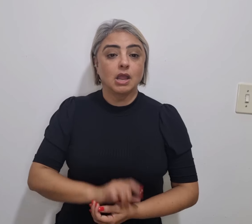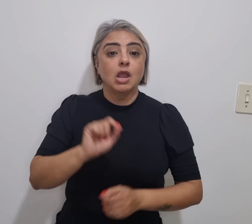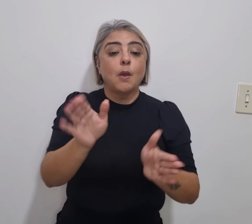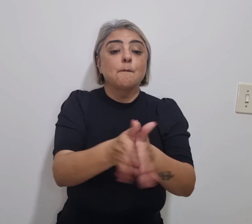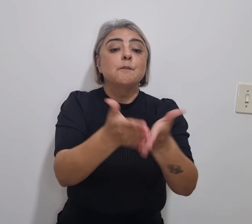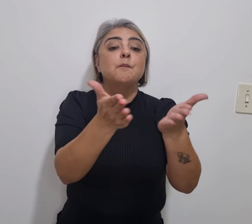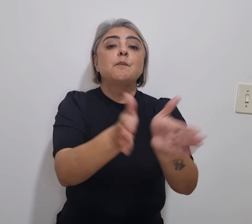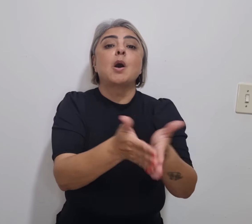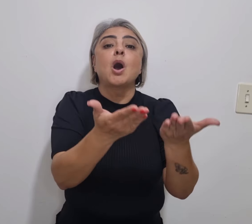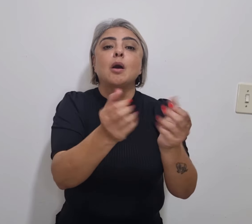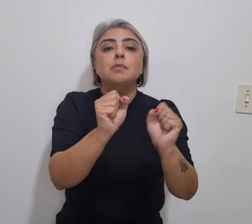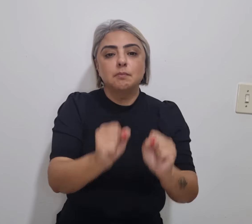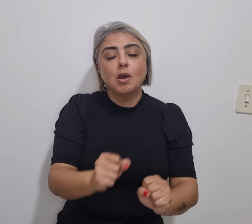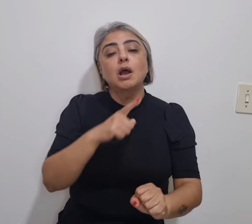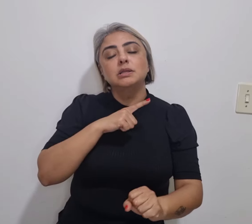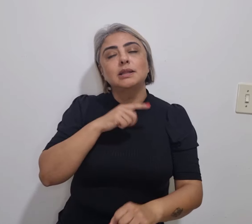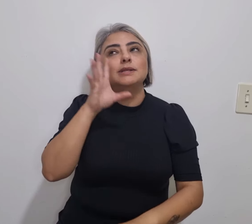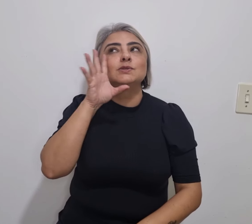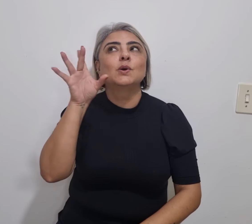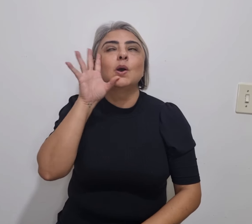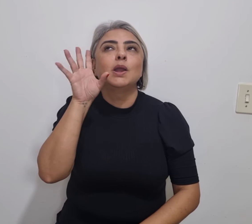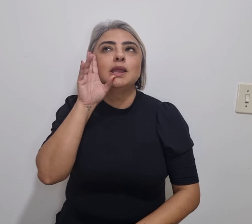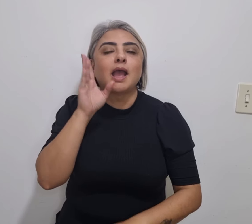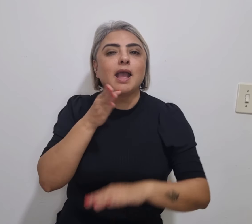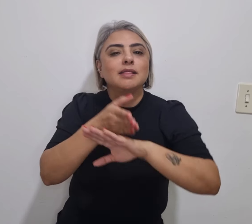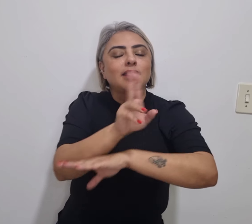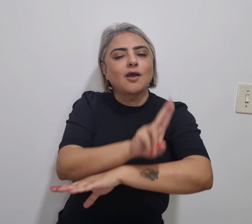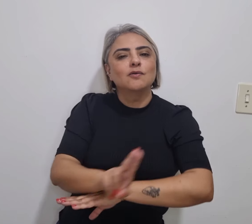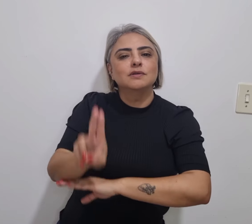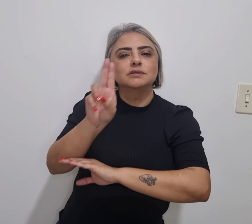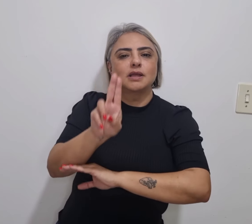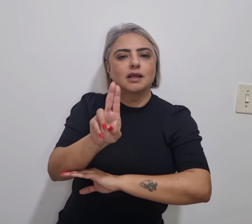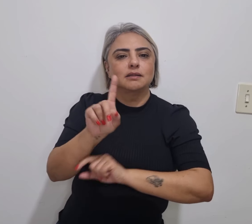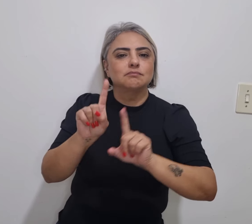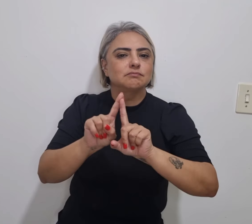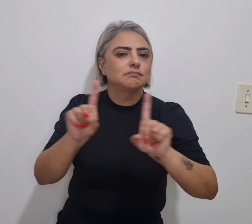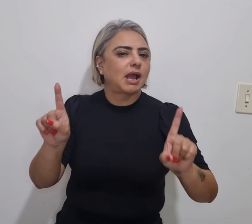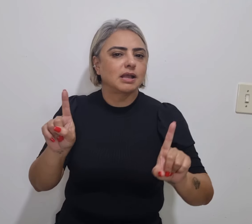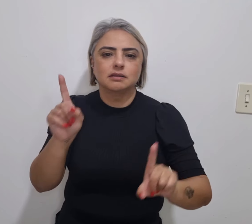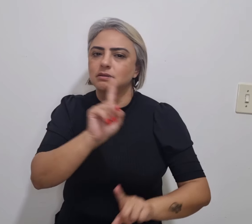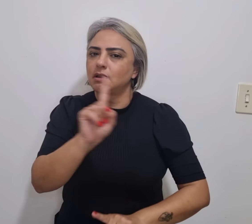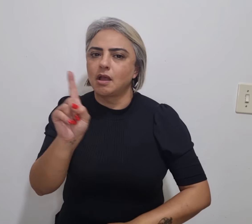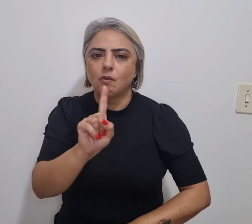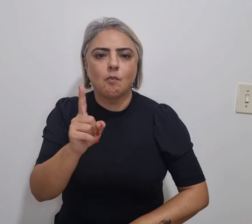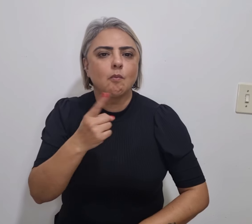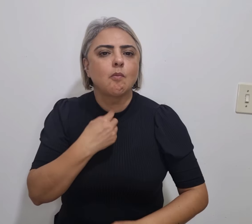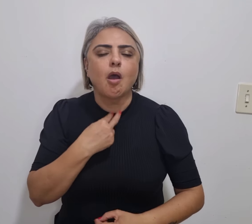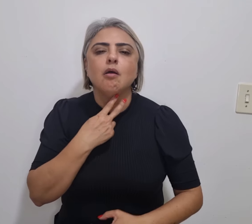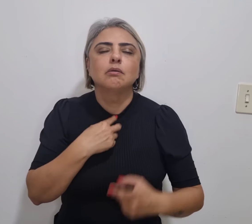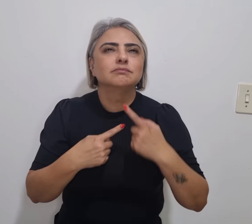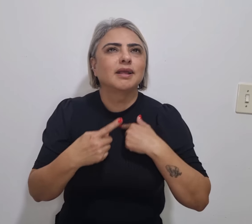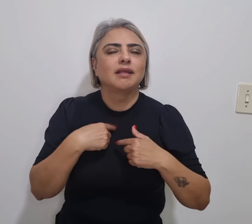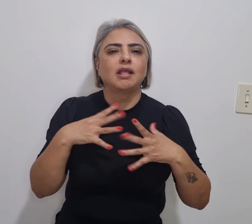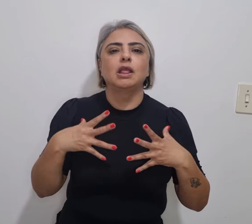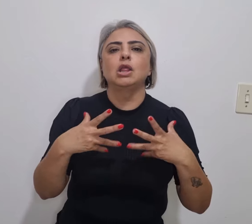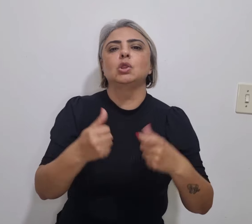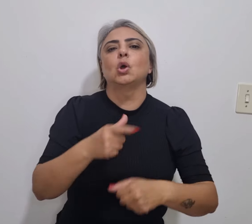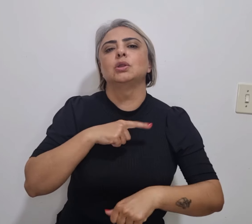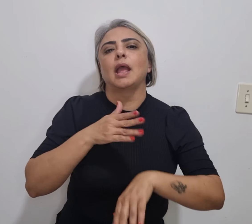pobres podem até sonhar com a universidade, mas não é desejável que todos tenham acesso